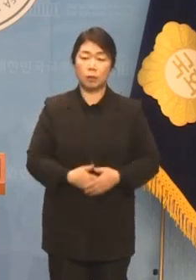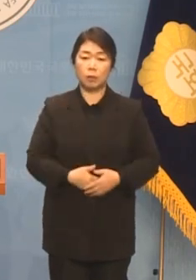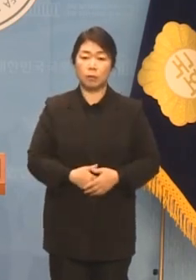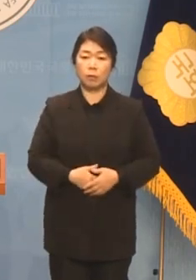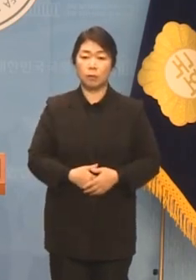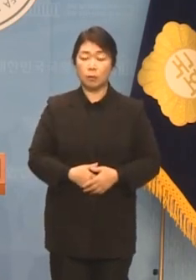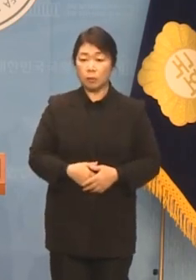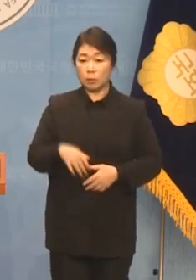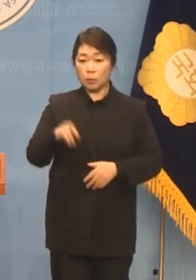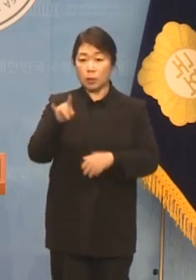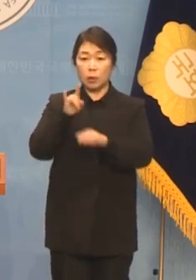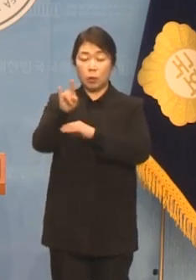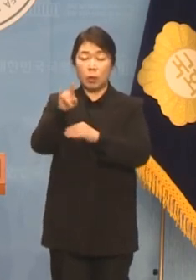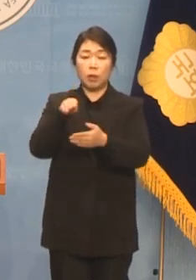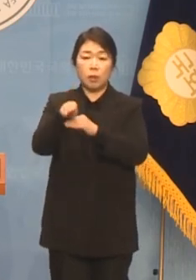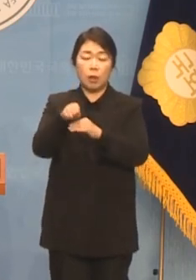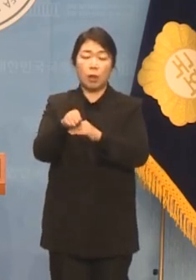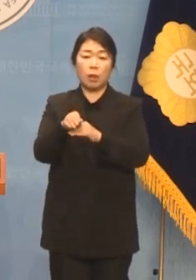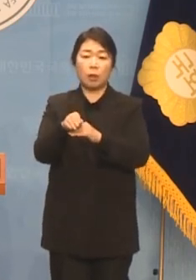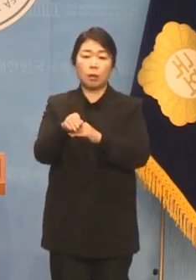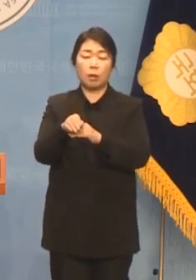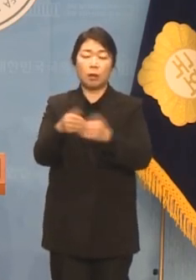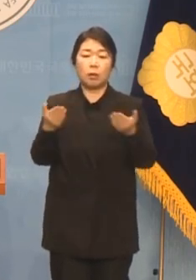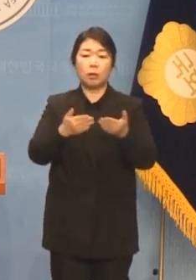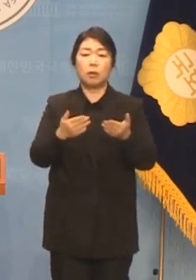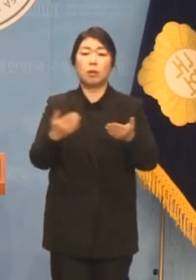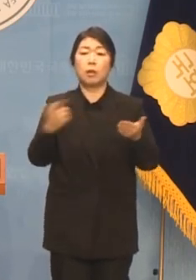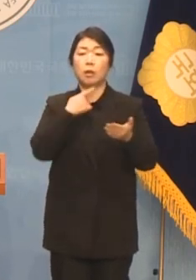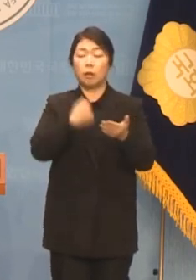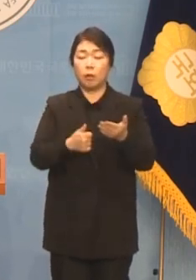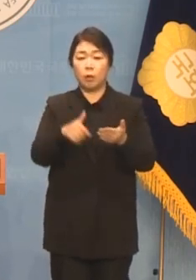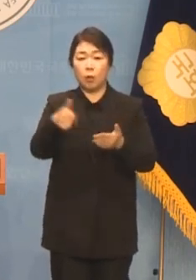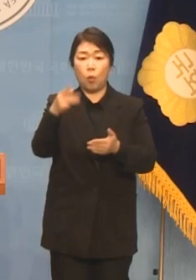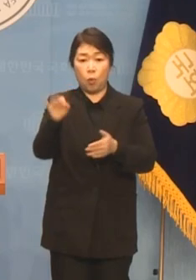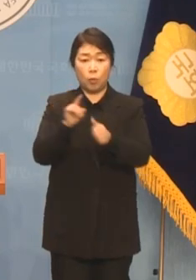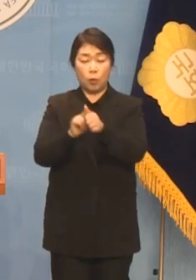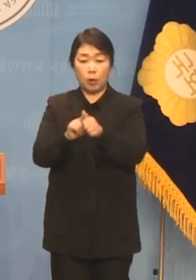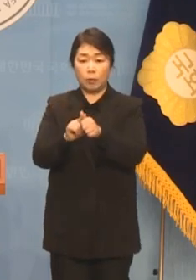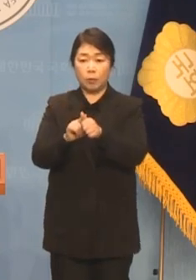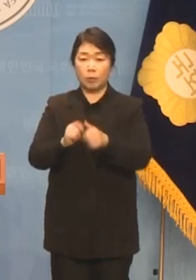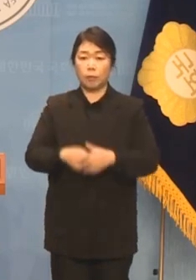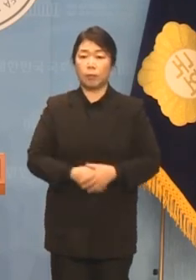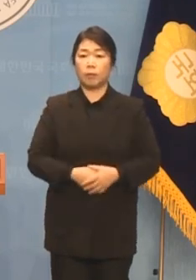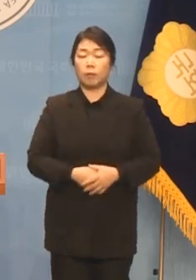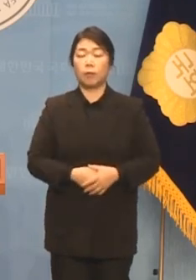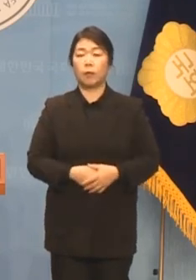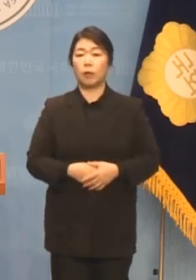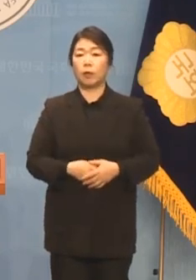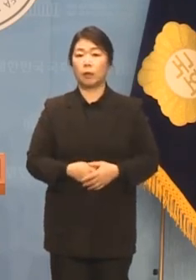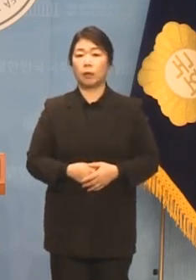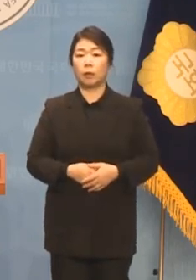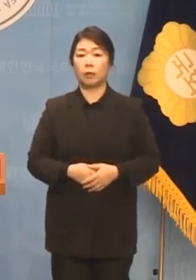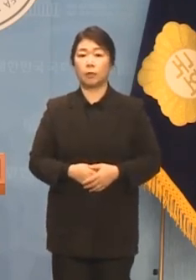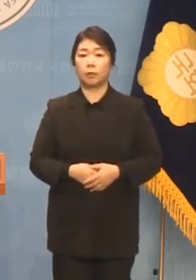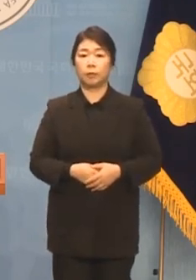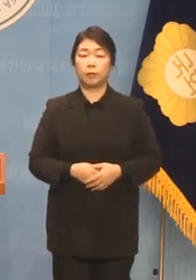몸담고 있던 공보가 재개발 주택 매입 뒤 인근 진나이 부분 다시